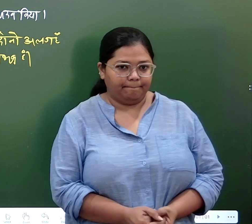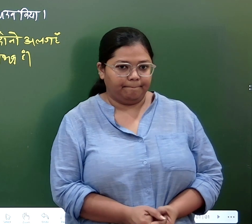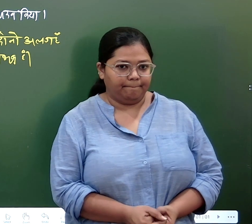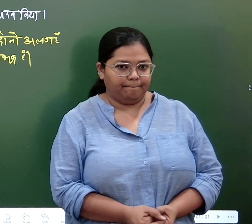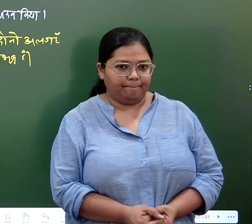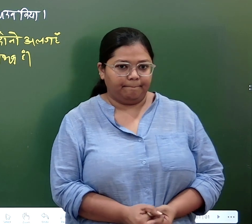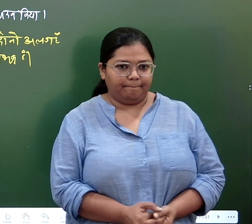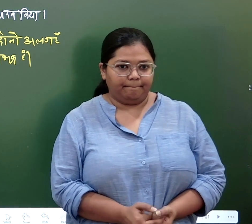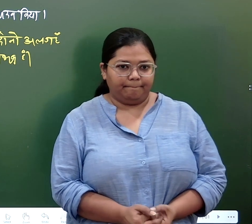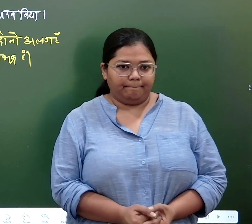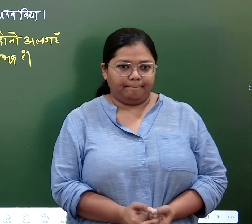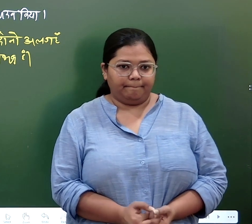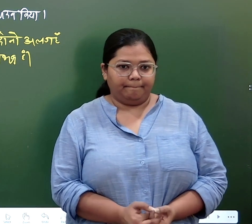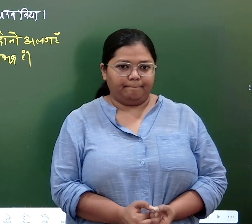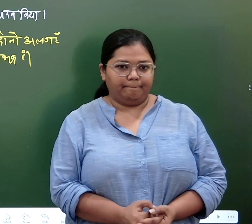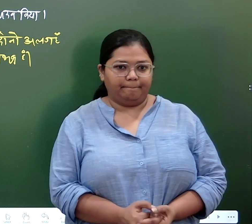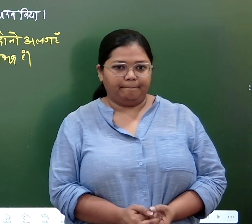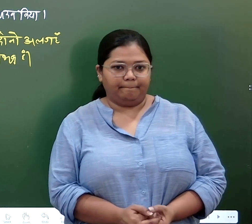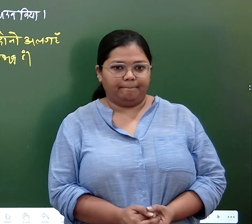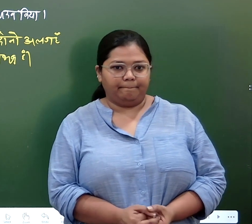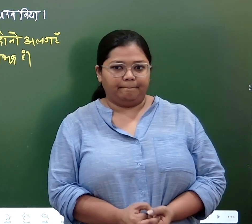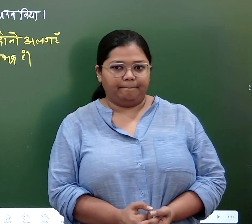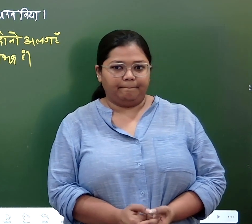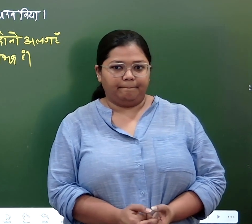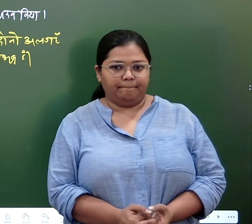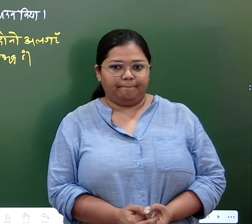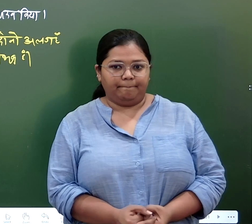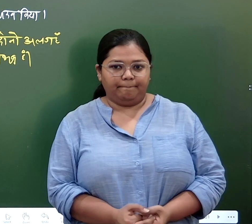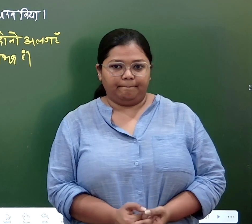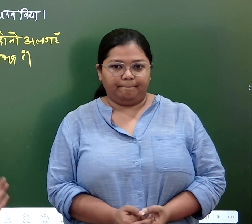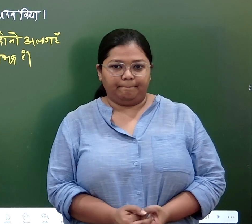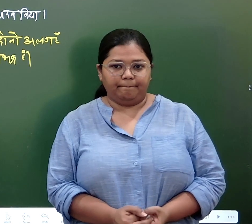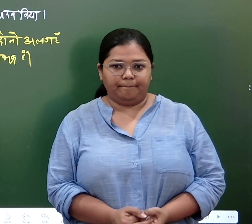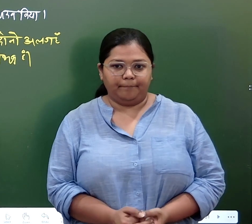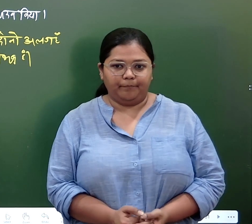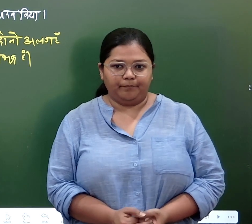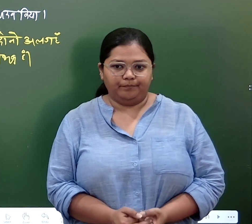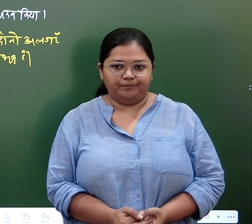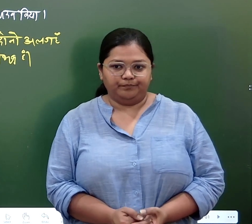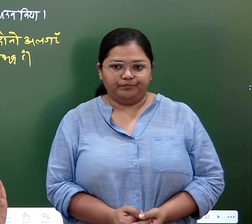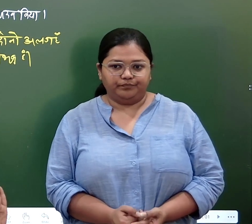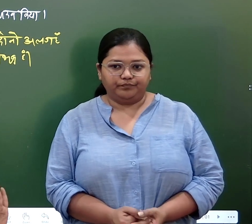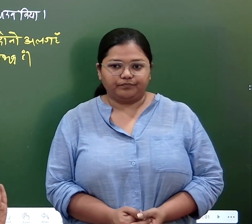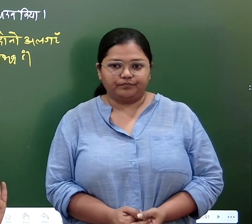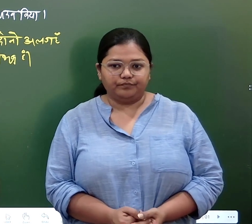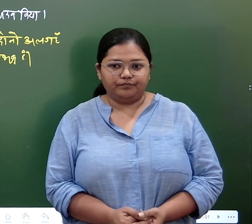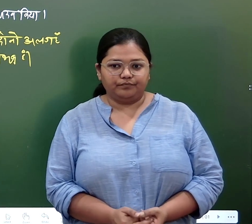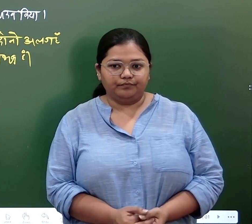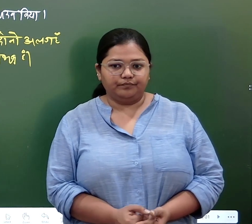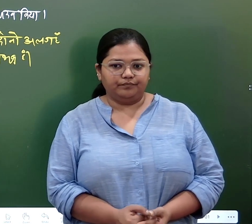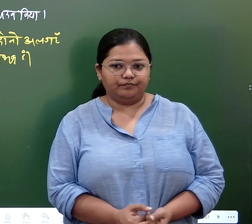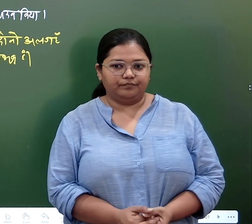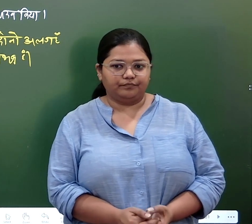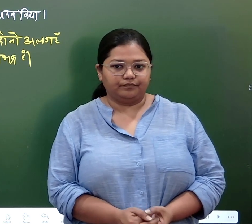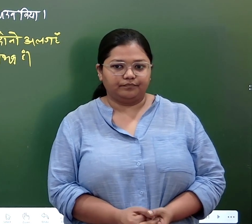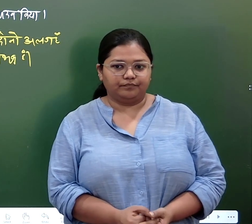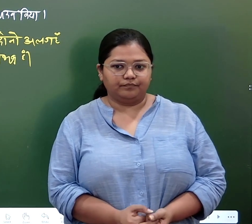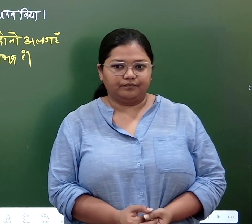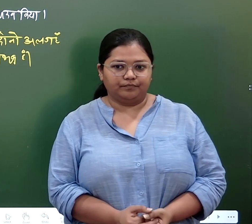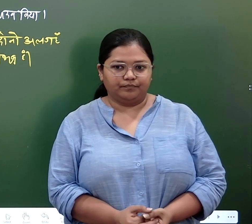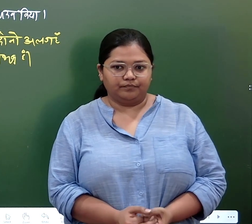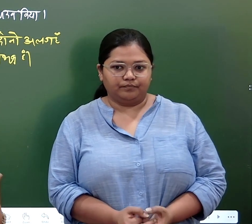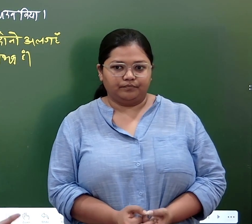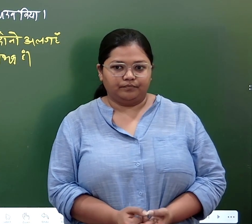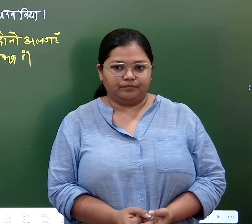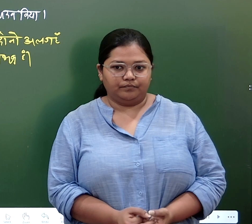बताया कि आत्मा और परमात्मा दोनों अलग चीज है, भाई कि ऊपर वाला ऊपर बैठा है लेकिन जो है वो हम